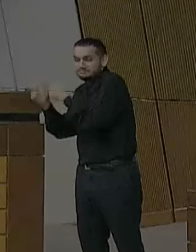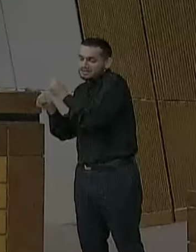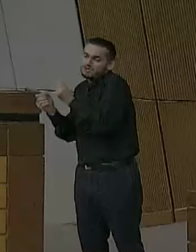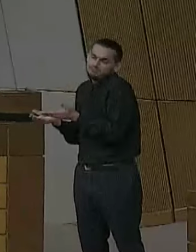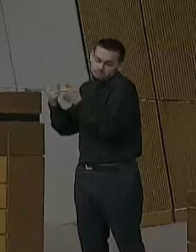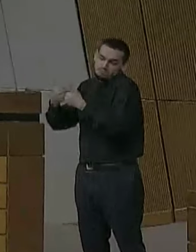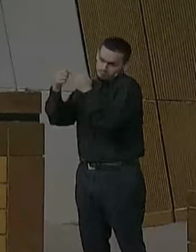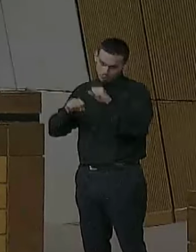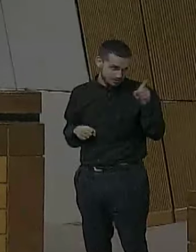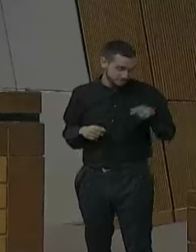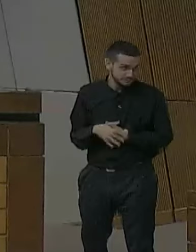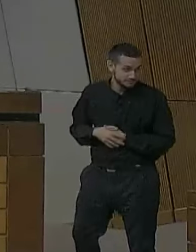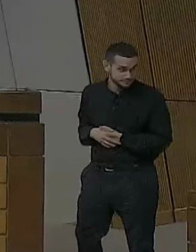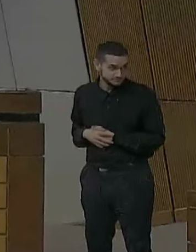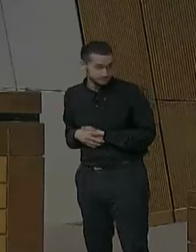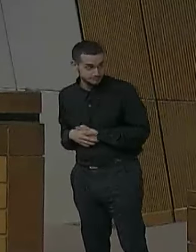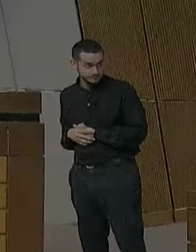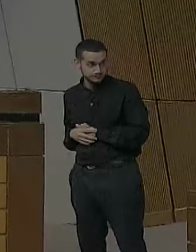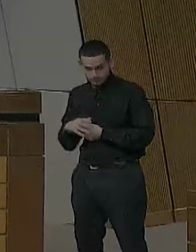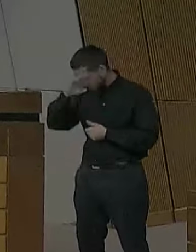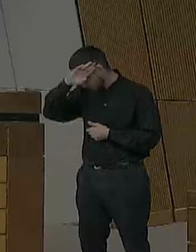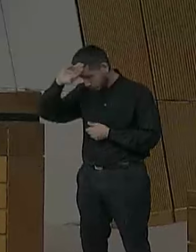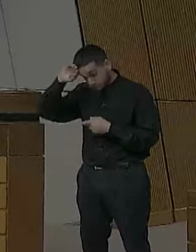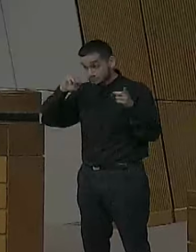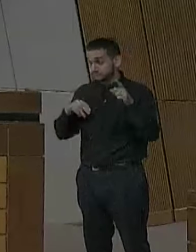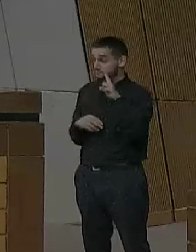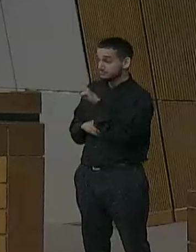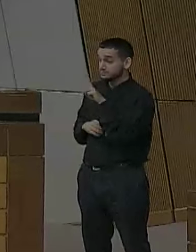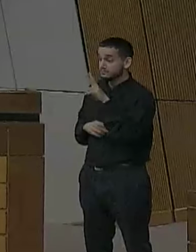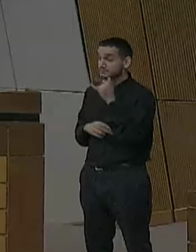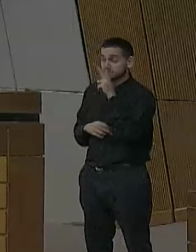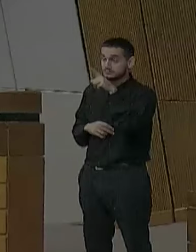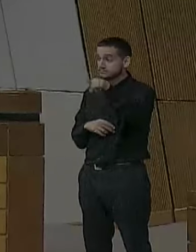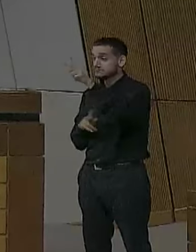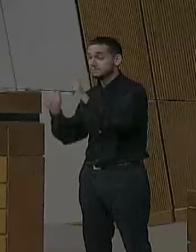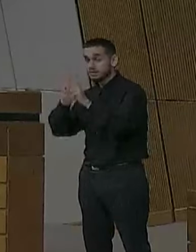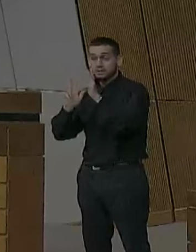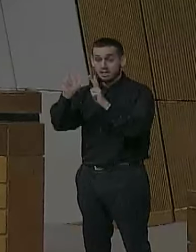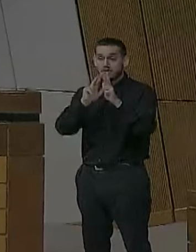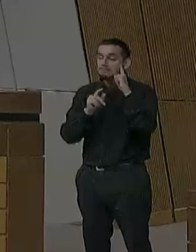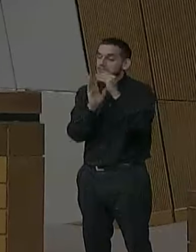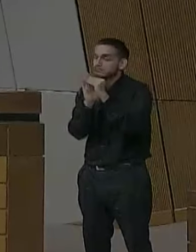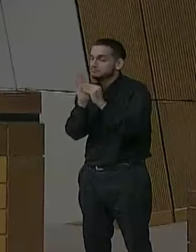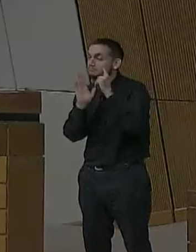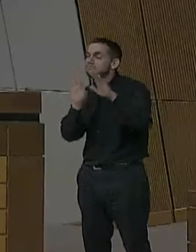laboral. Entonces, estamos muy interesados en escuchar nuevas ideas.